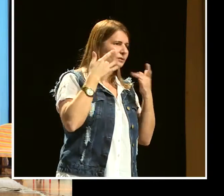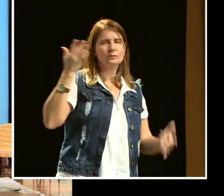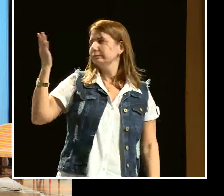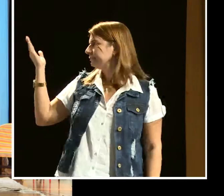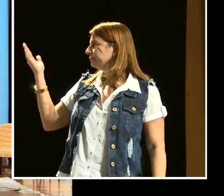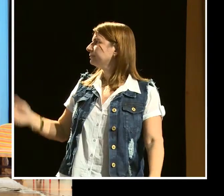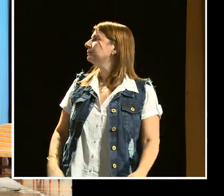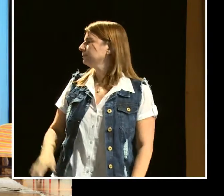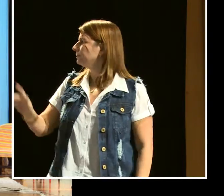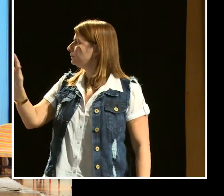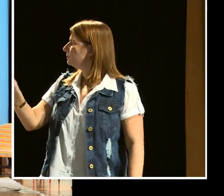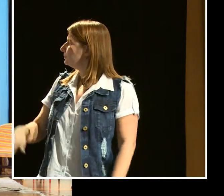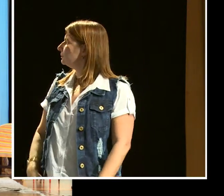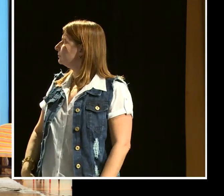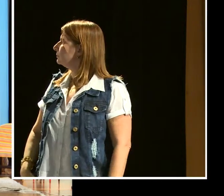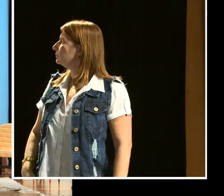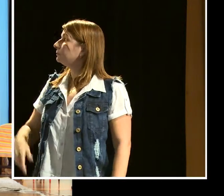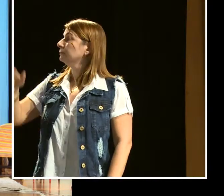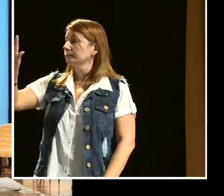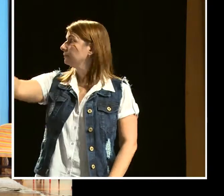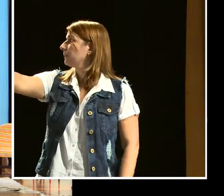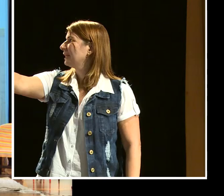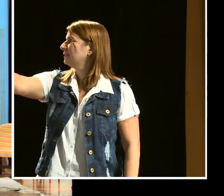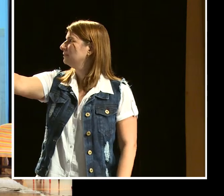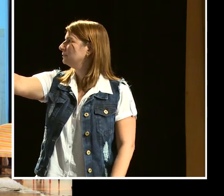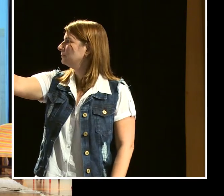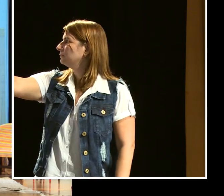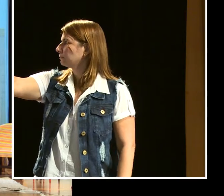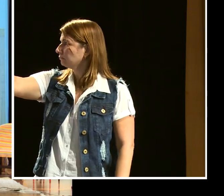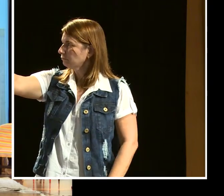Mas são estratégias importantíssimas para esse tipo de prática.